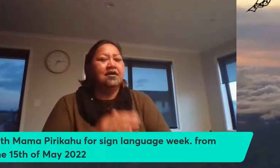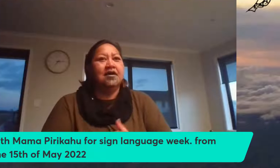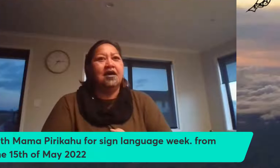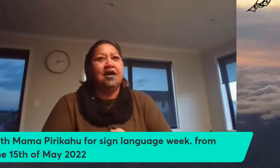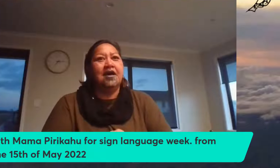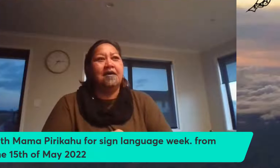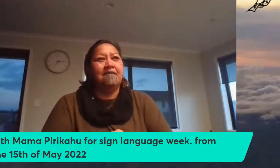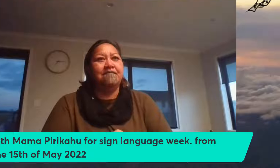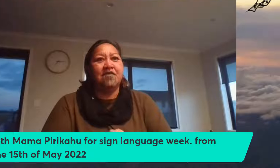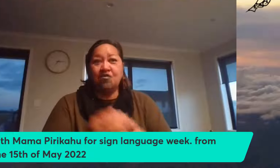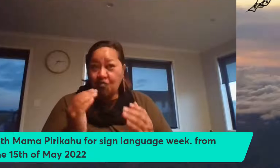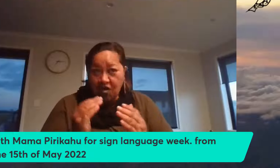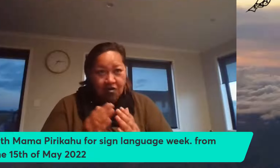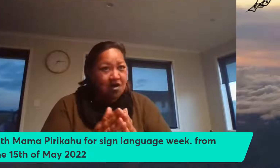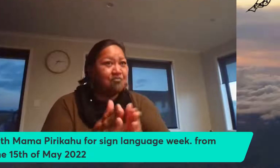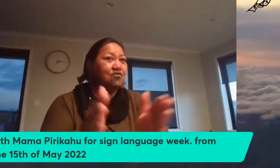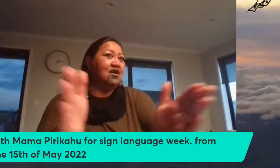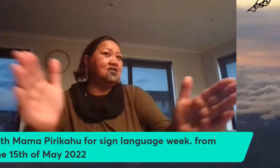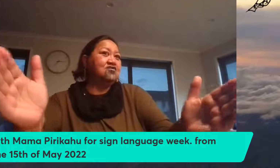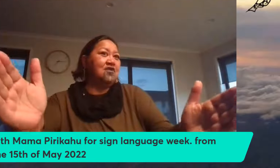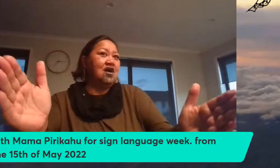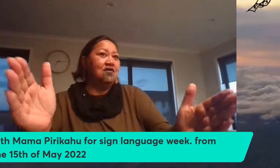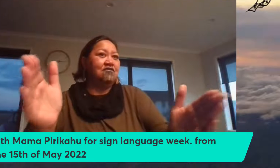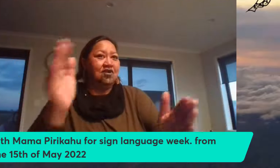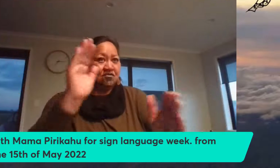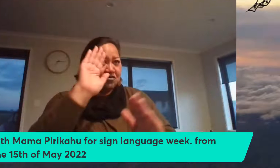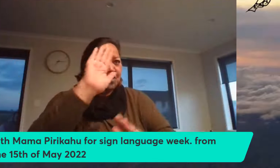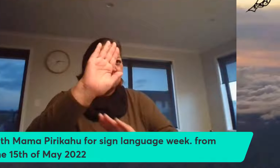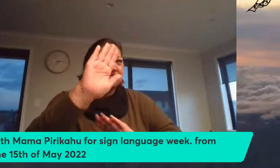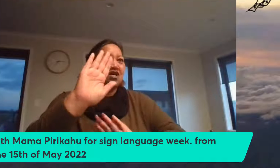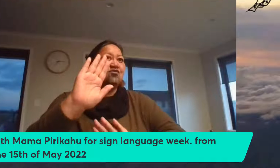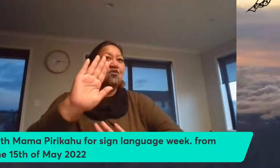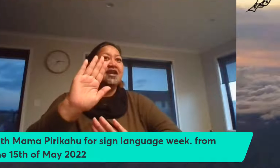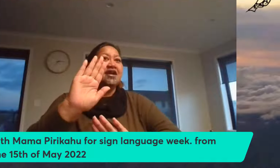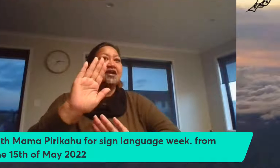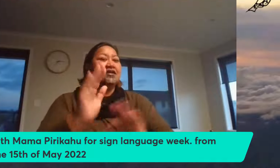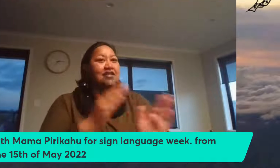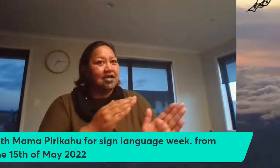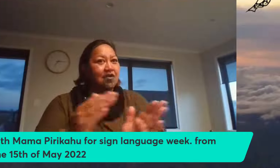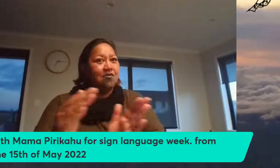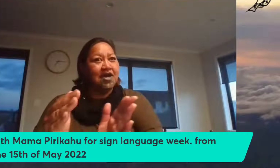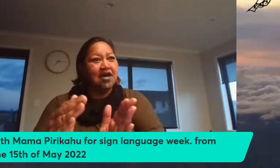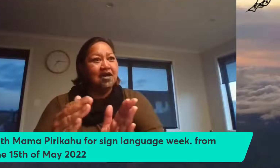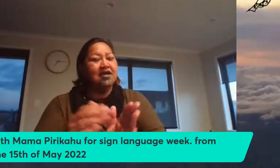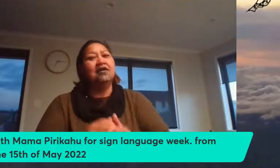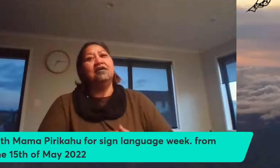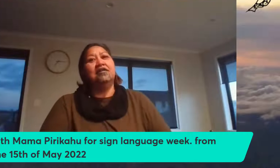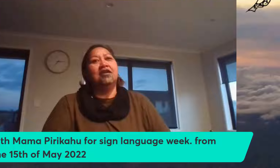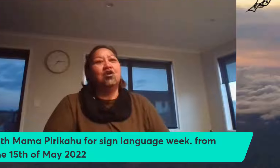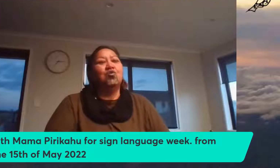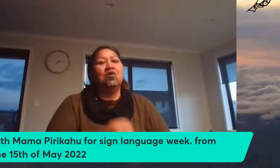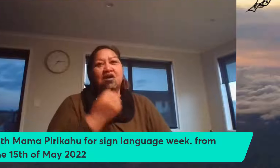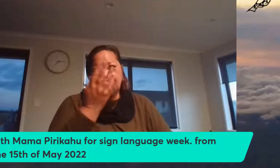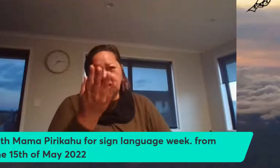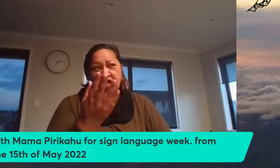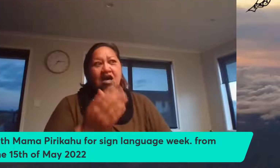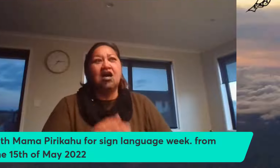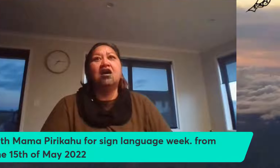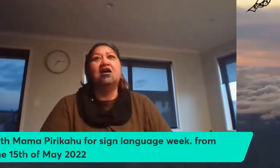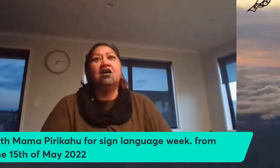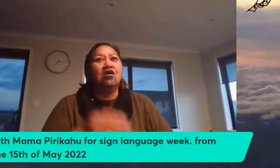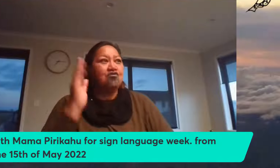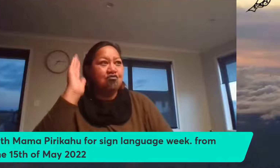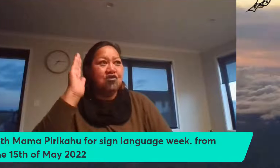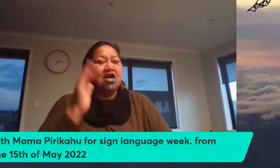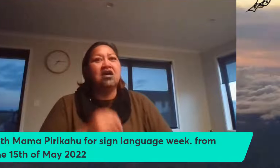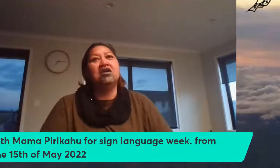kura. Kua wakaputa atu ahau ki roto I Aotearoa nei ki te kawea I te reo ki